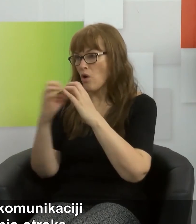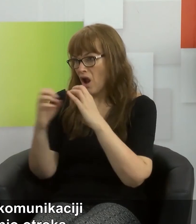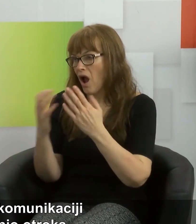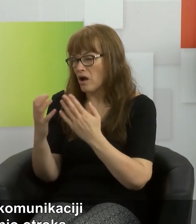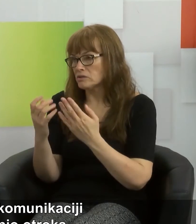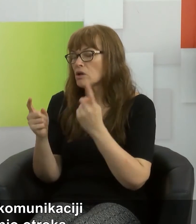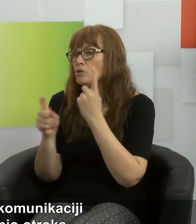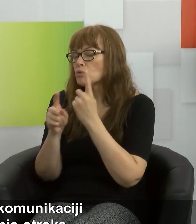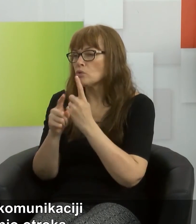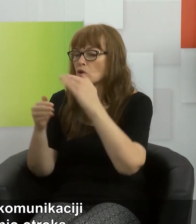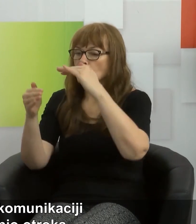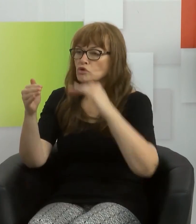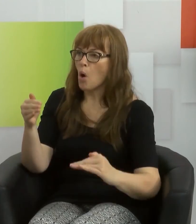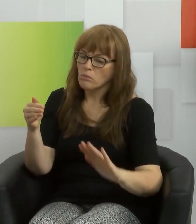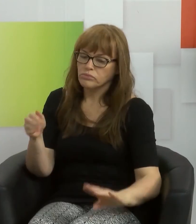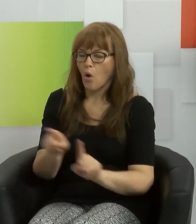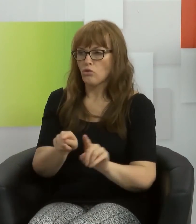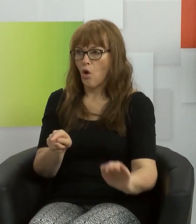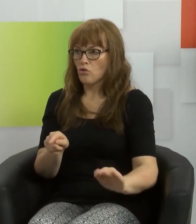celo na stopnjo otroka.